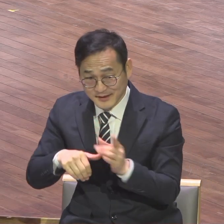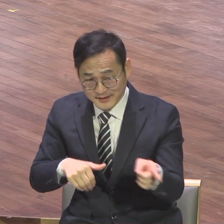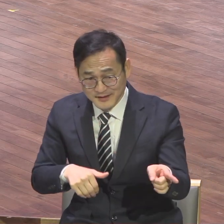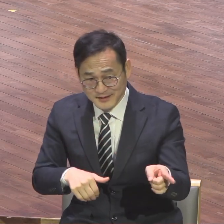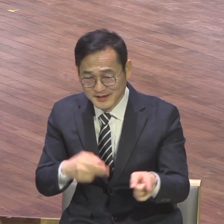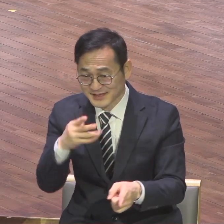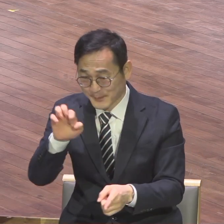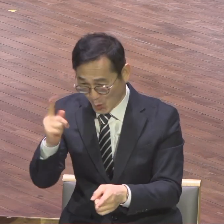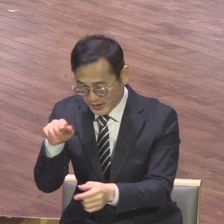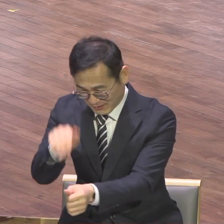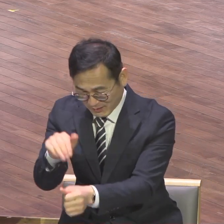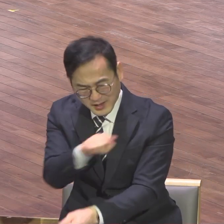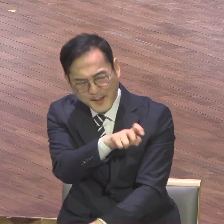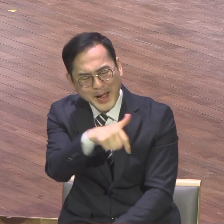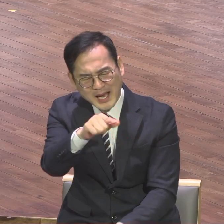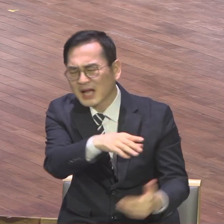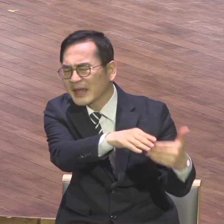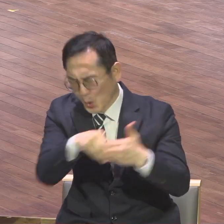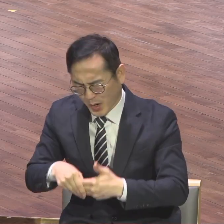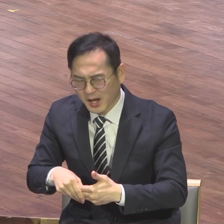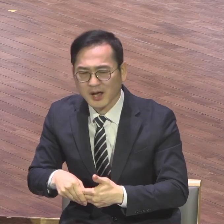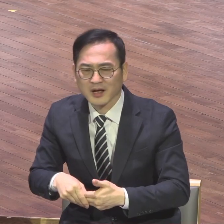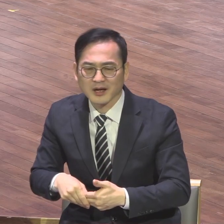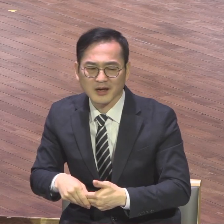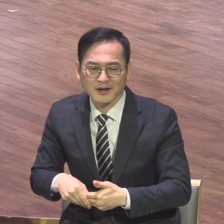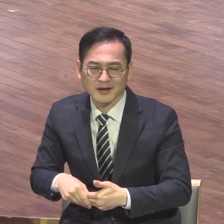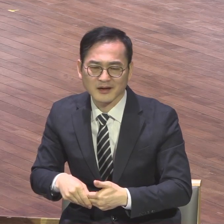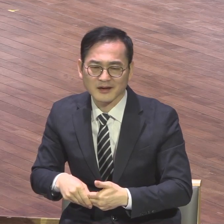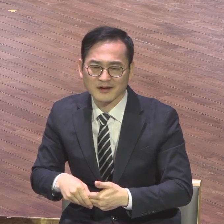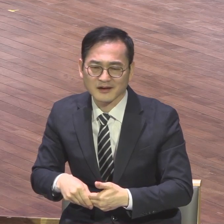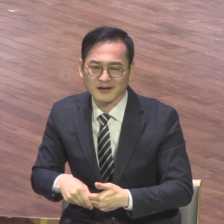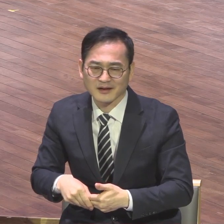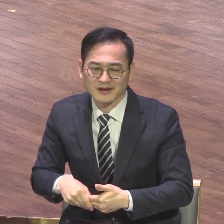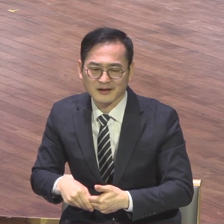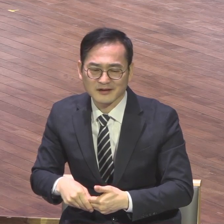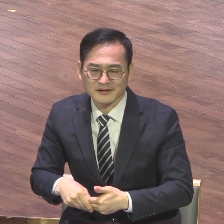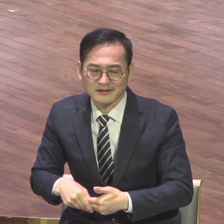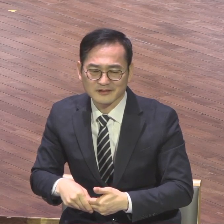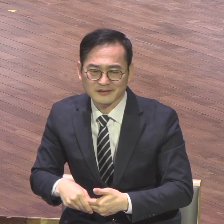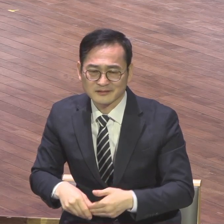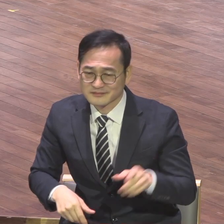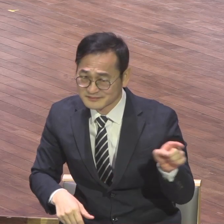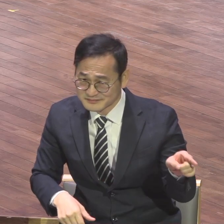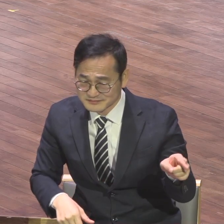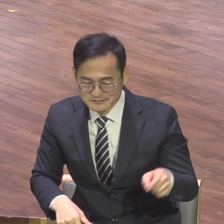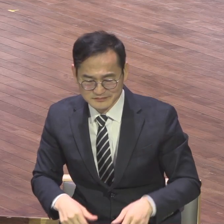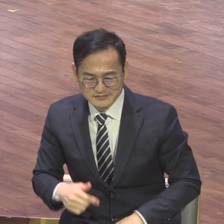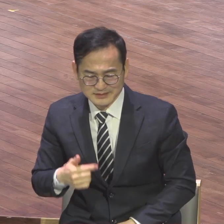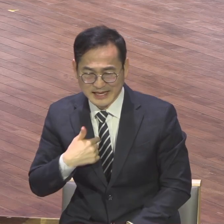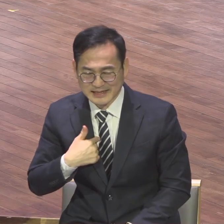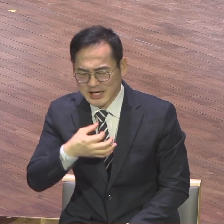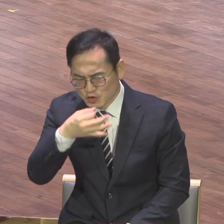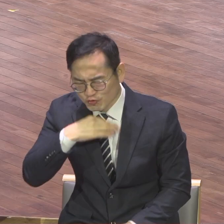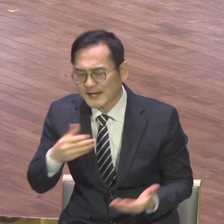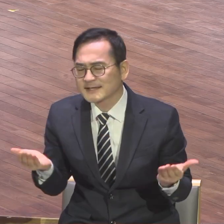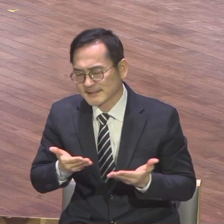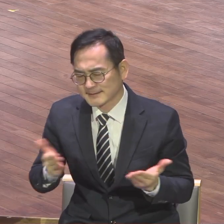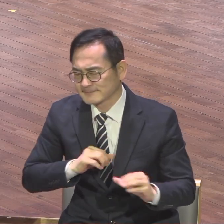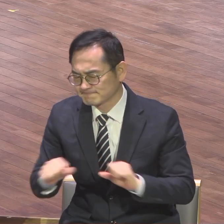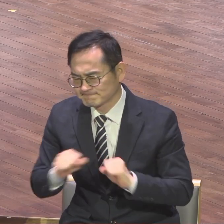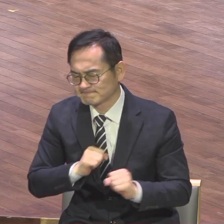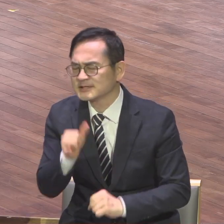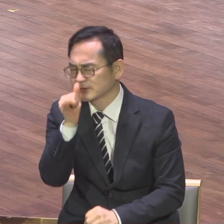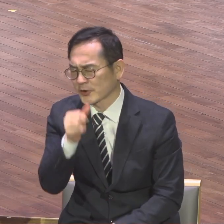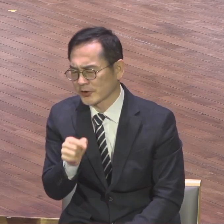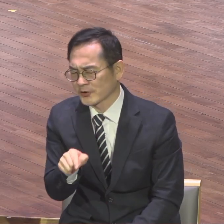마가도 데려오느라 마가를 데려오라 그러면서 마가가 내 자신에게 유익한 일을 했다. 그렇게